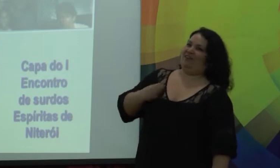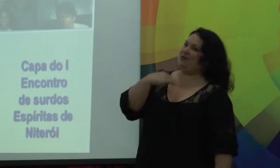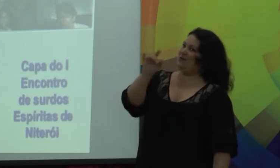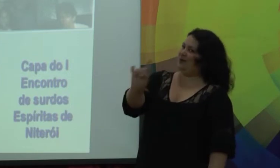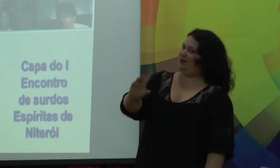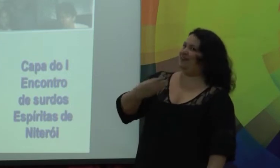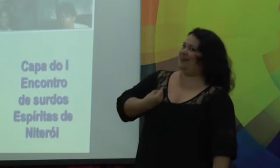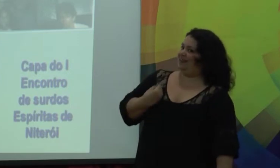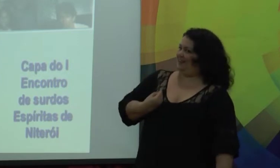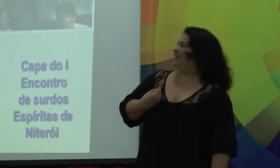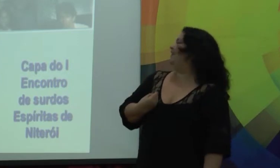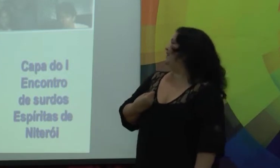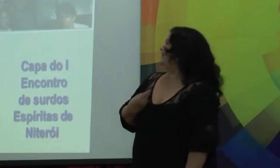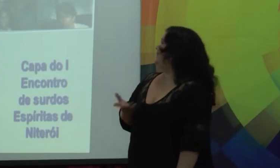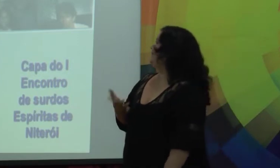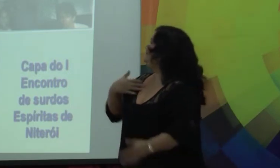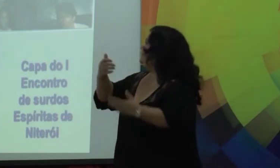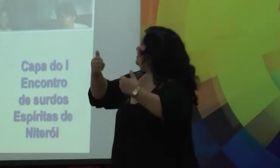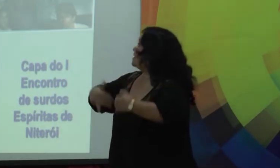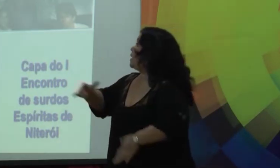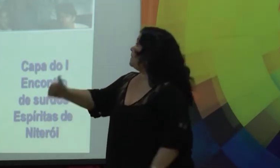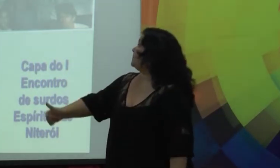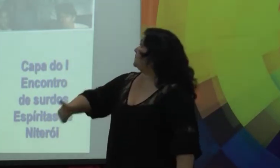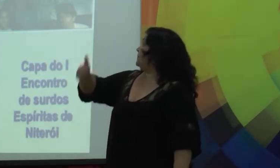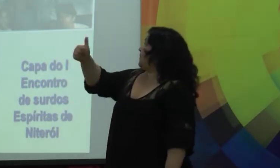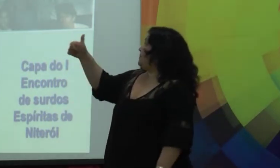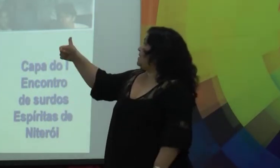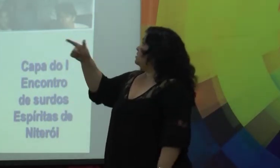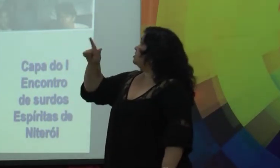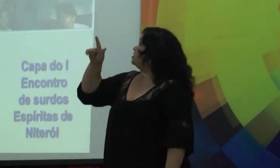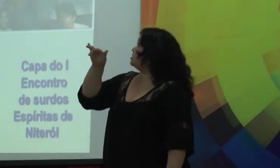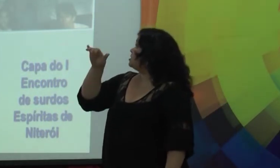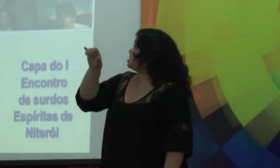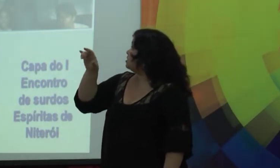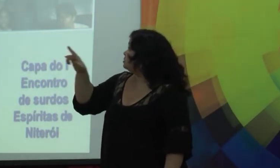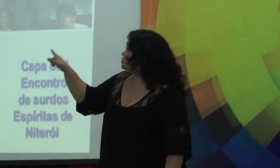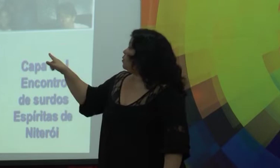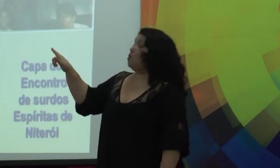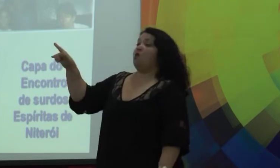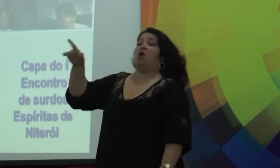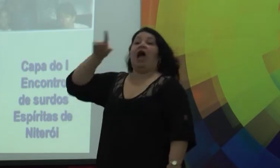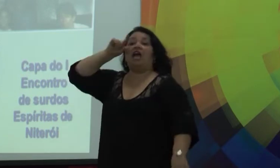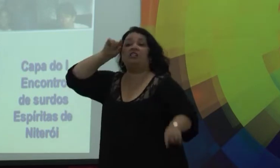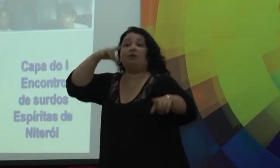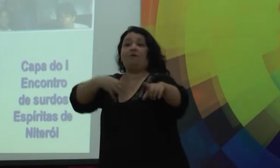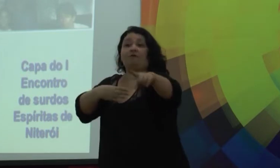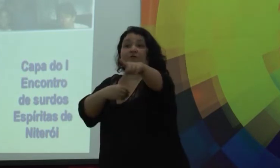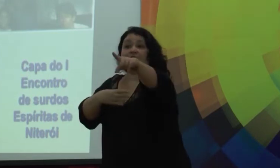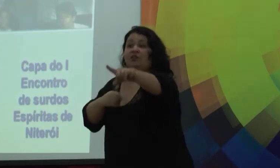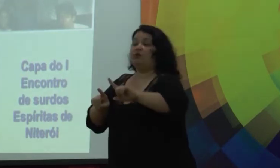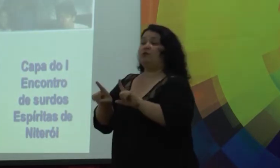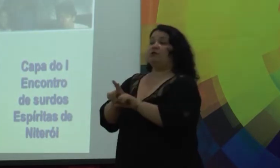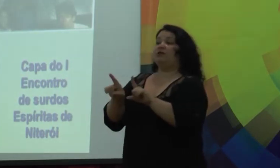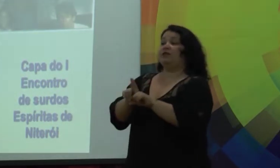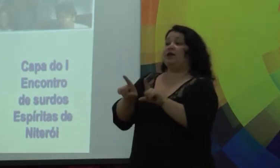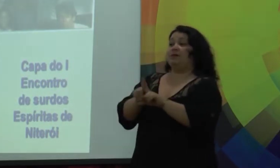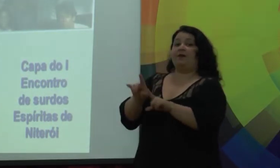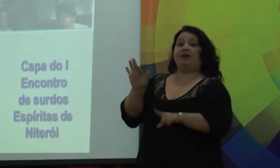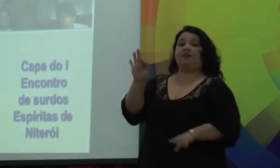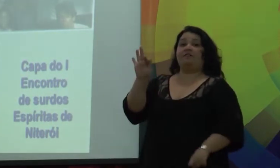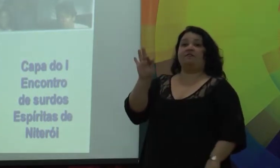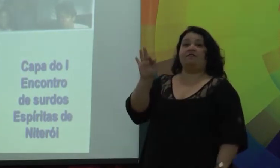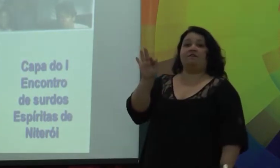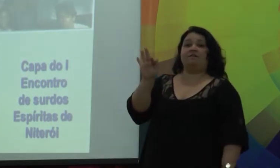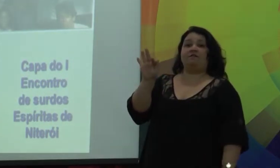Então aqui a gente tem os primeiros, que foi o Gelson, o Alexandre, meu filho, e o Vinícius, que está aqui